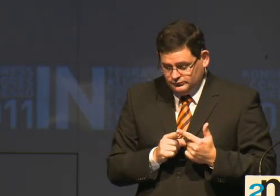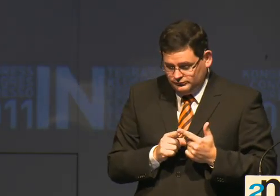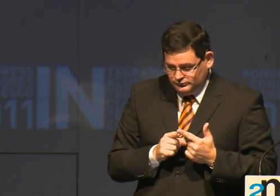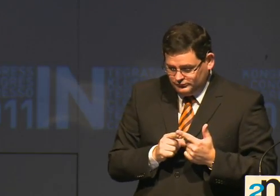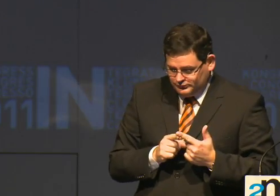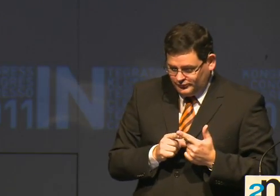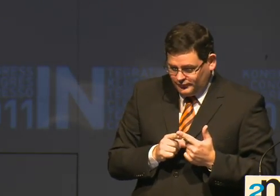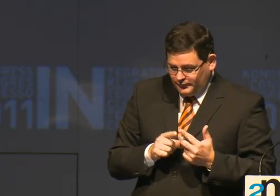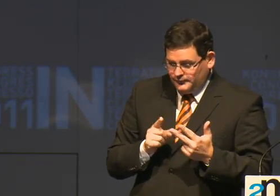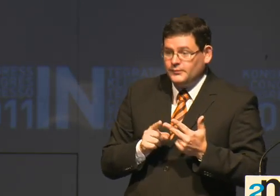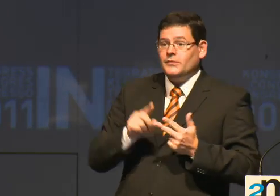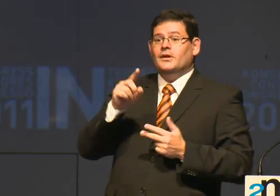respect.